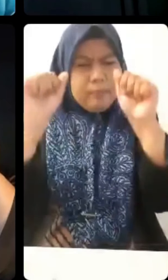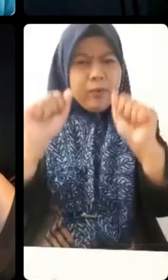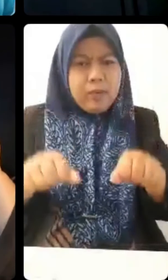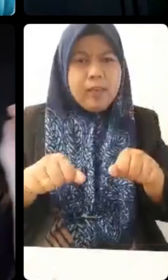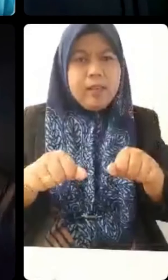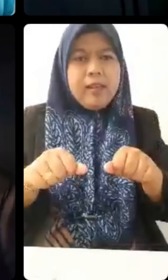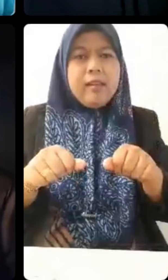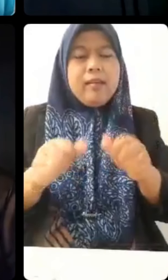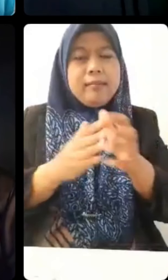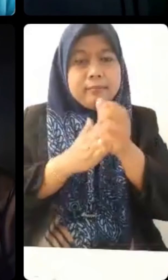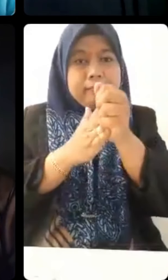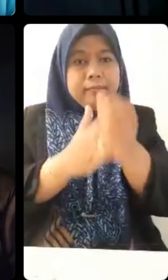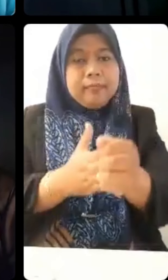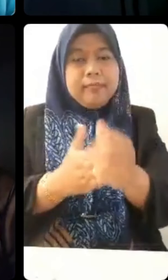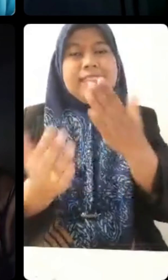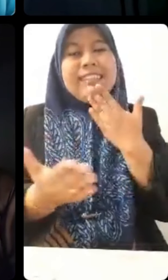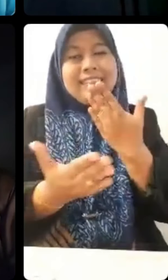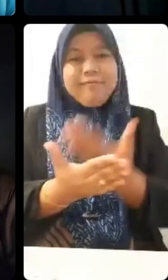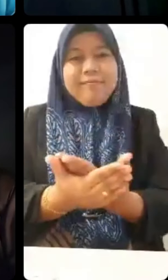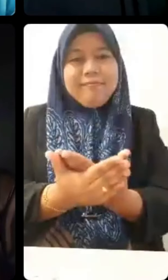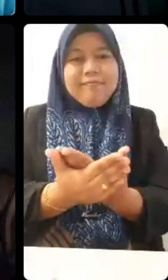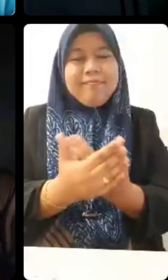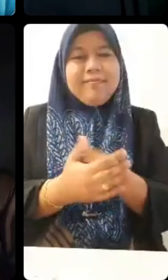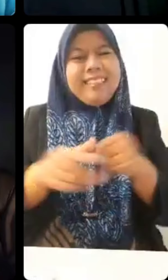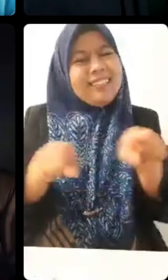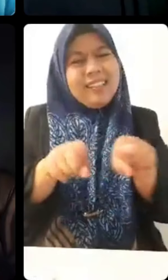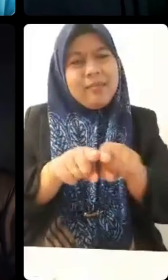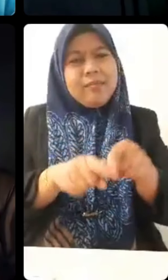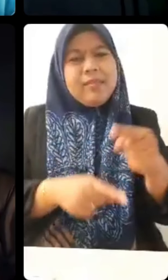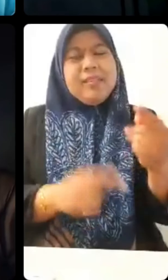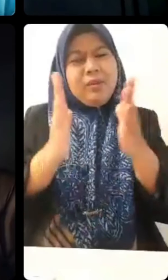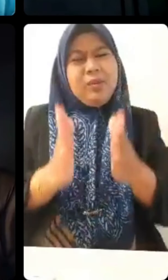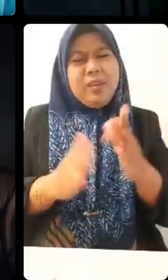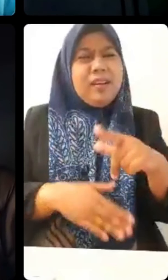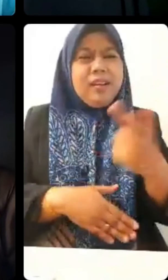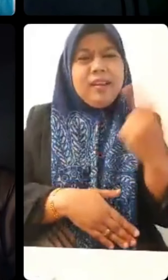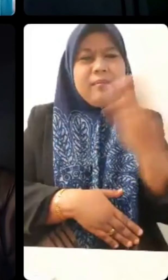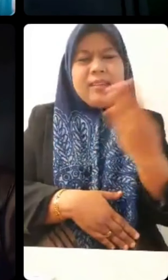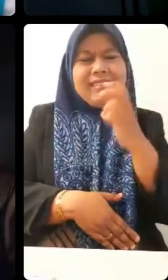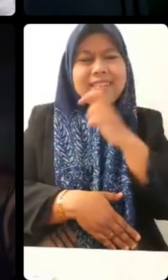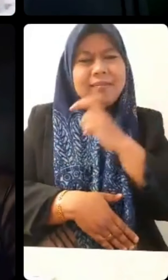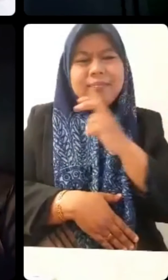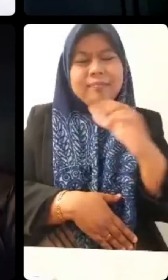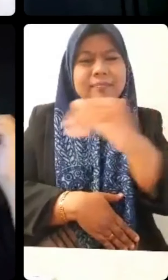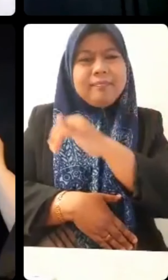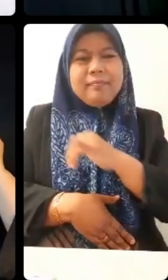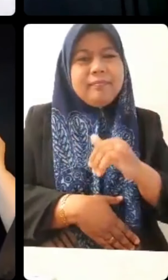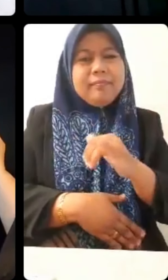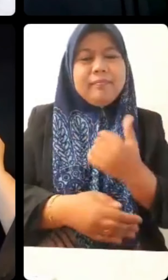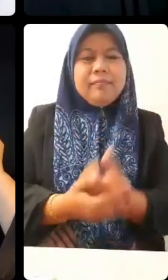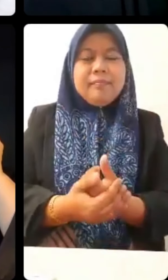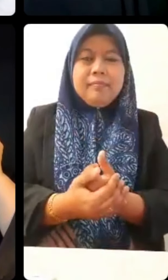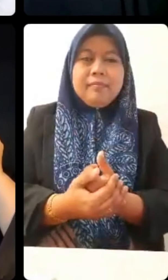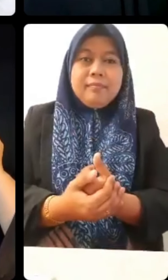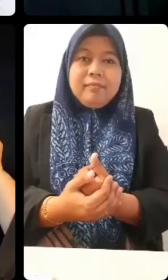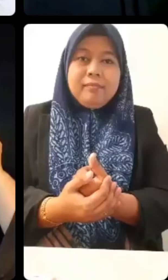untuk memimpin seperti insan yang lain. Sama juga seperti insan yang normal, normal yang lain. Sama aja. Okay. Kalau berkenaan